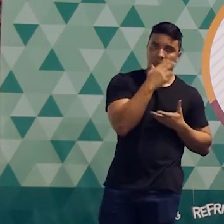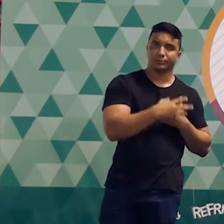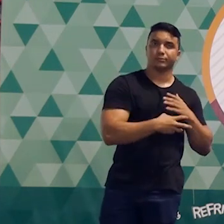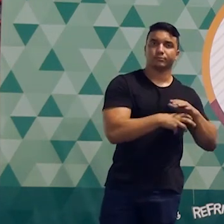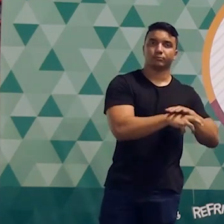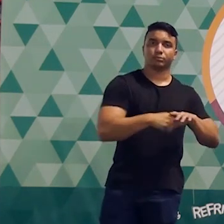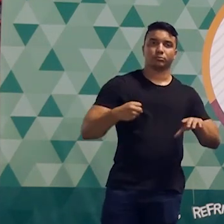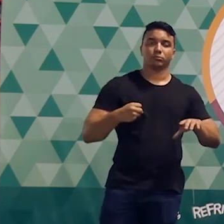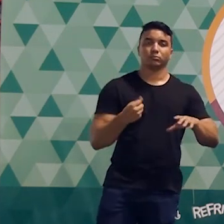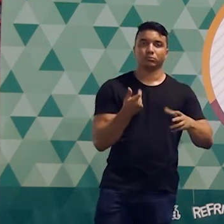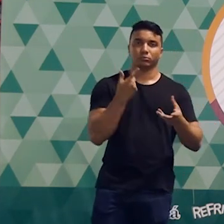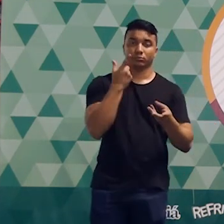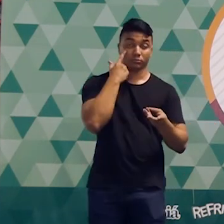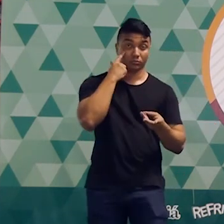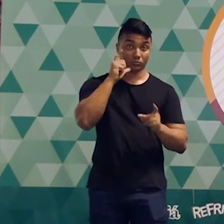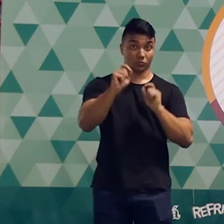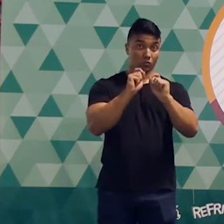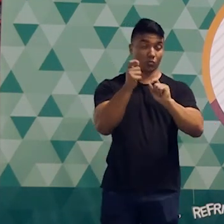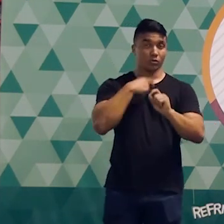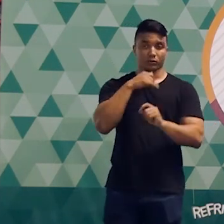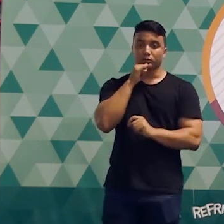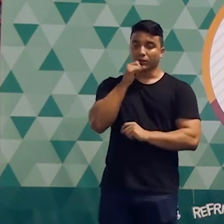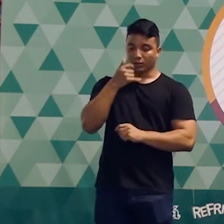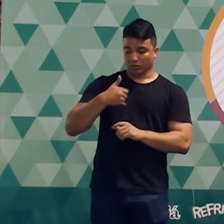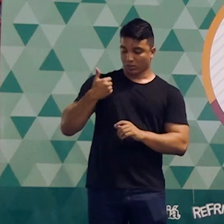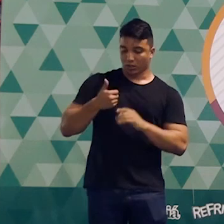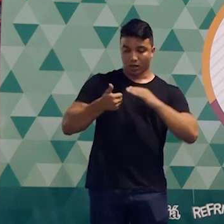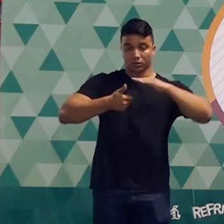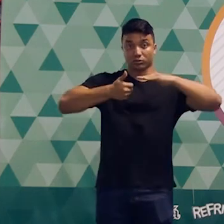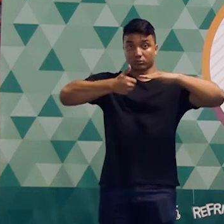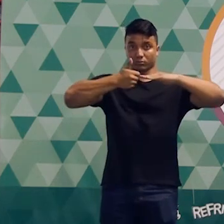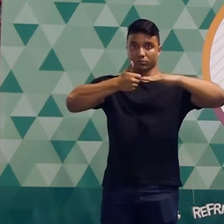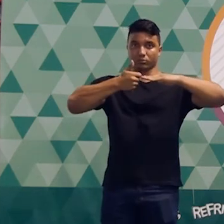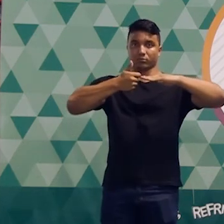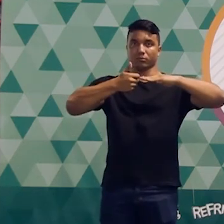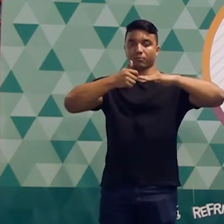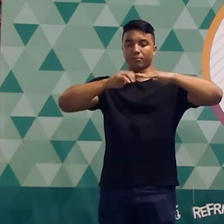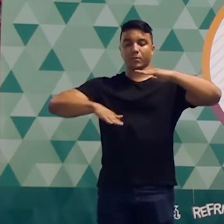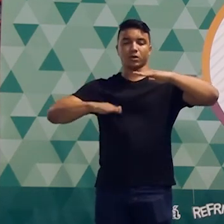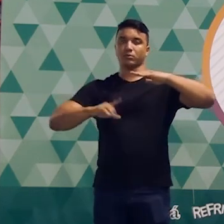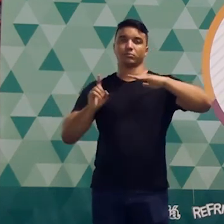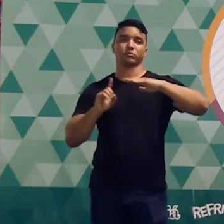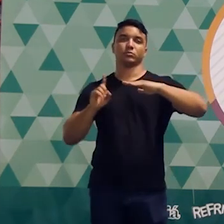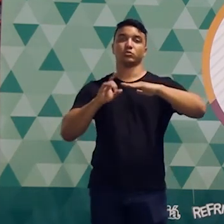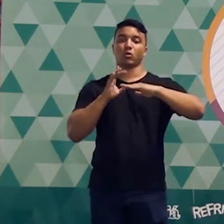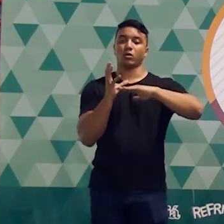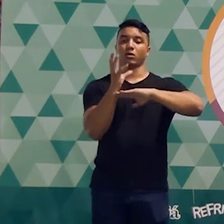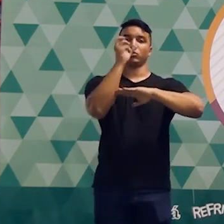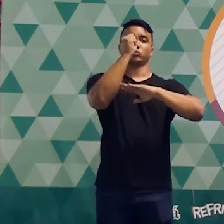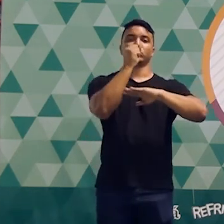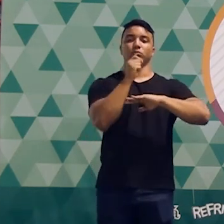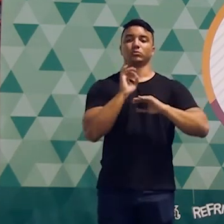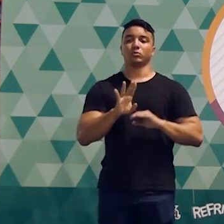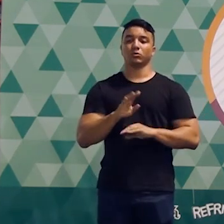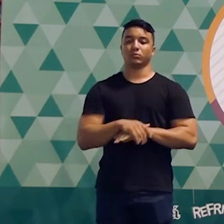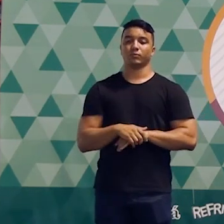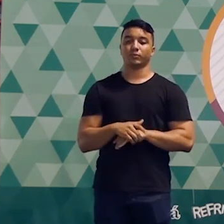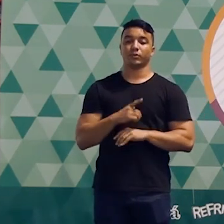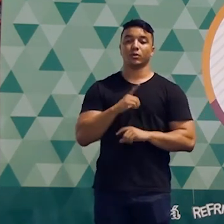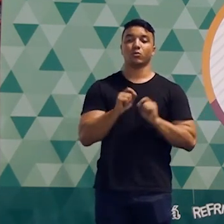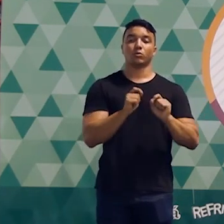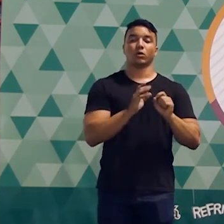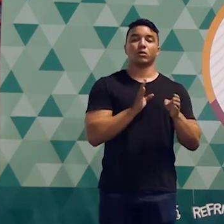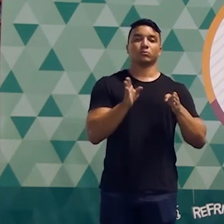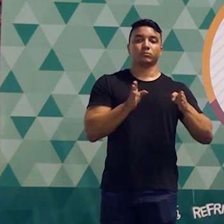questão de crianças com menos de 1 ano de idade. Isso é separado, é calculado de maneira separada, então não. Essa fase, ela traz